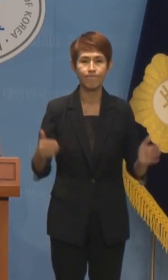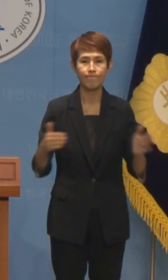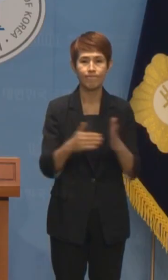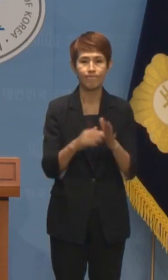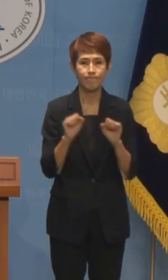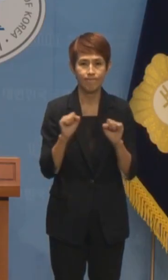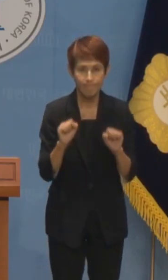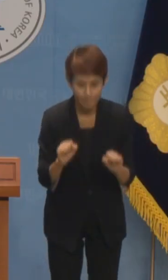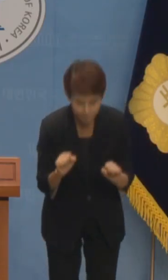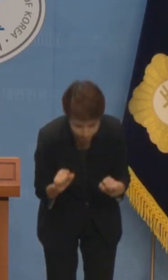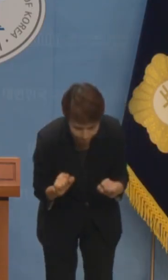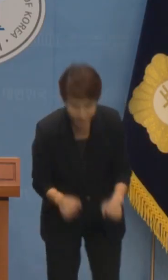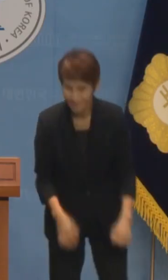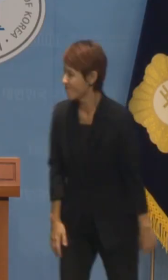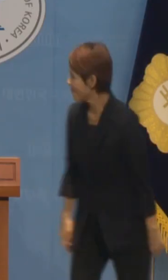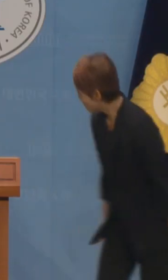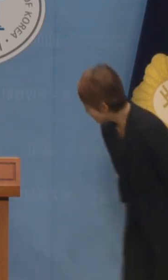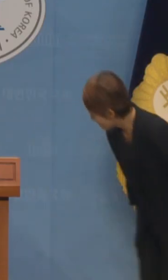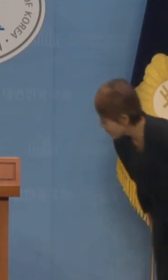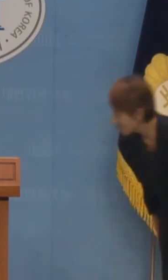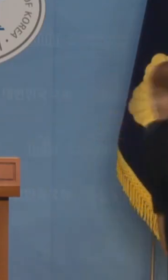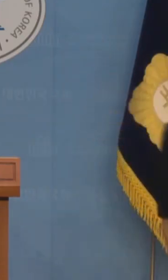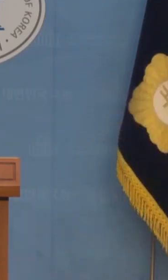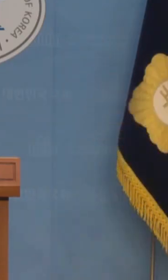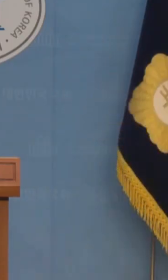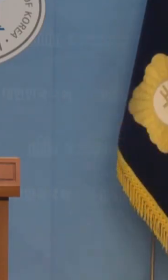마치겠습니다. 감사합니다.